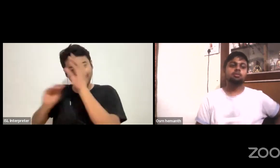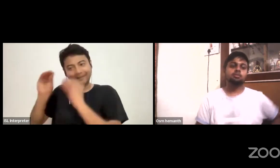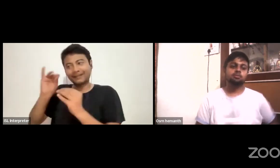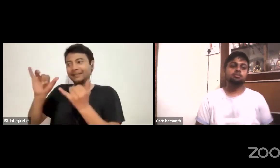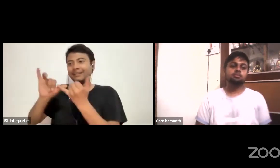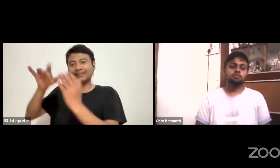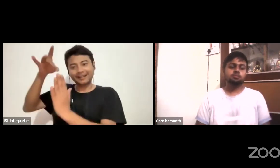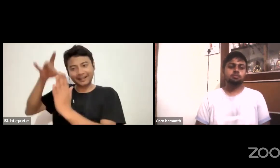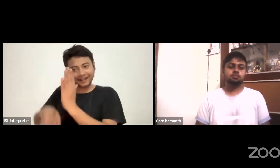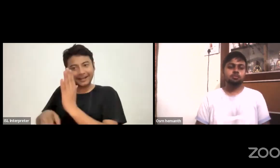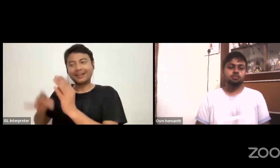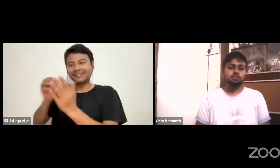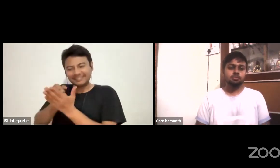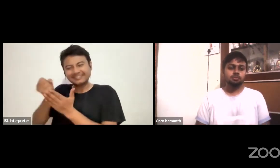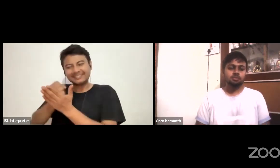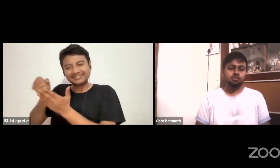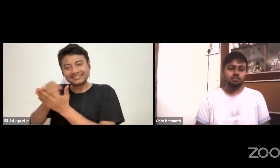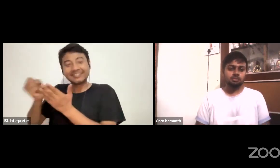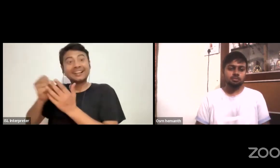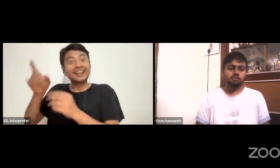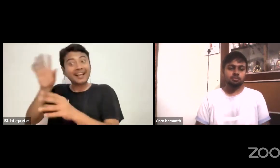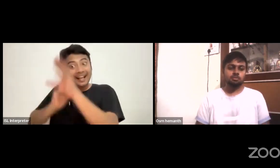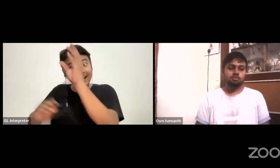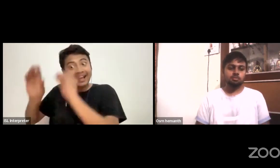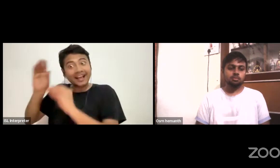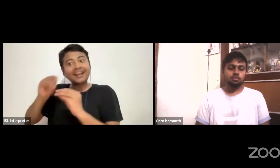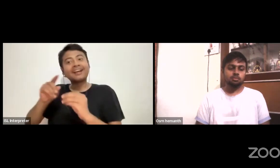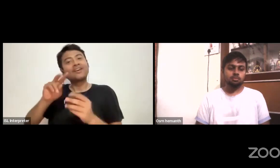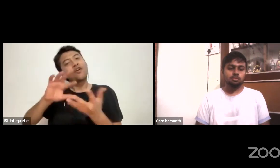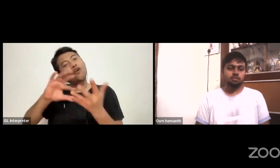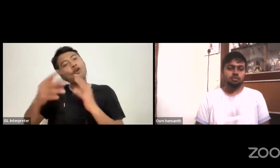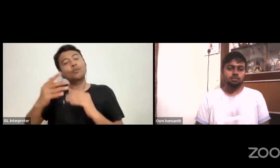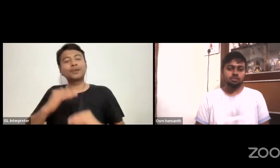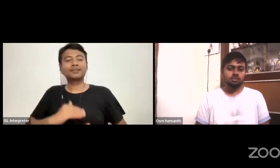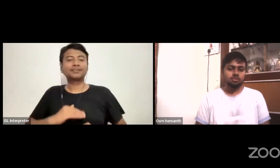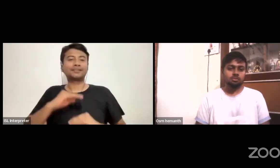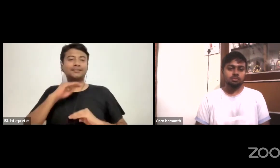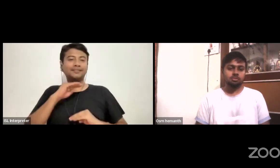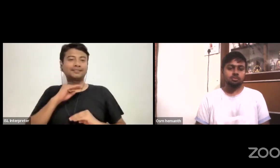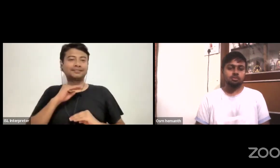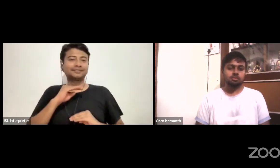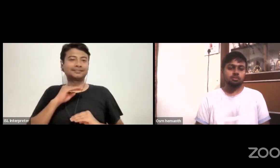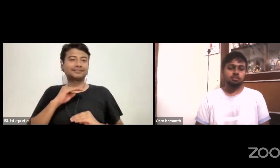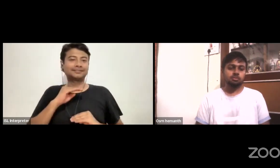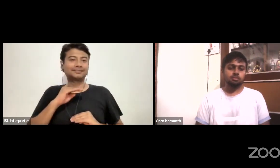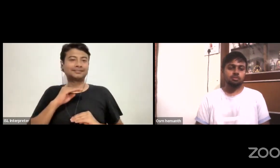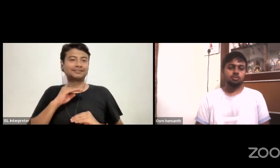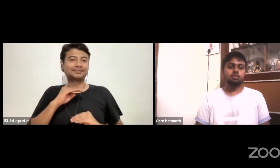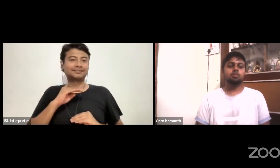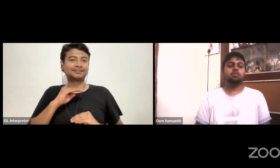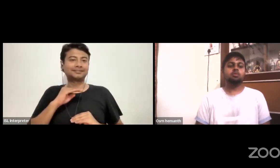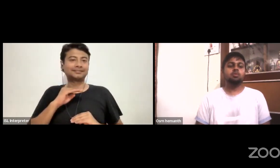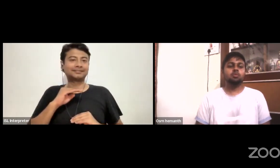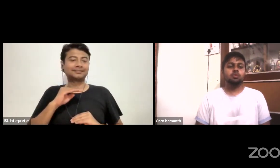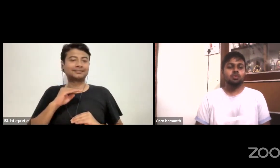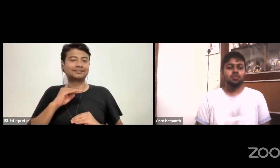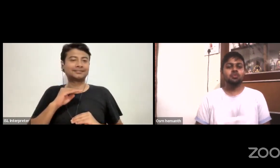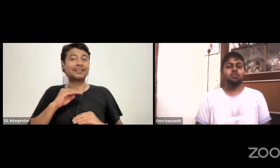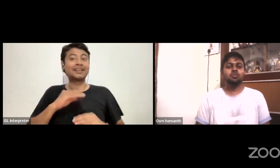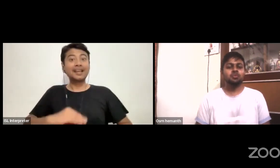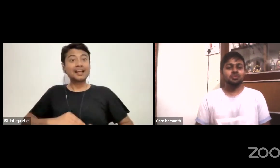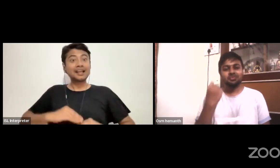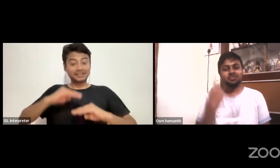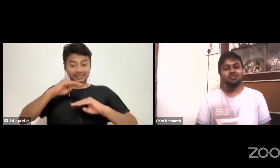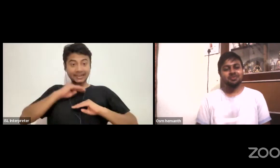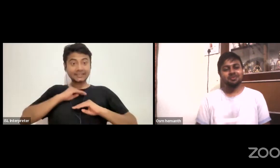का प्रयास कीजिए, अपने आप सेटिस्फाइड हो जाएंगे। कुछ बाहर से लाने की जरूरत नहीं, ये सेटिस्फेक्शन एक ऐसी चीज है जो अंदर से आता